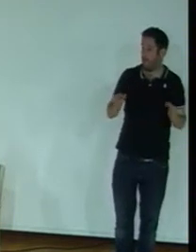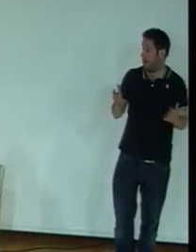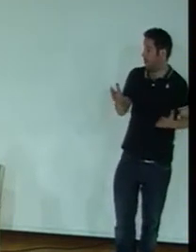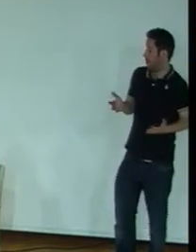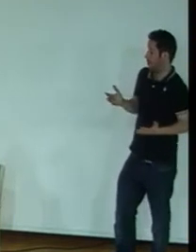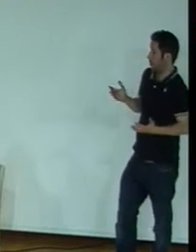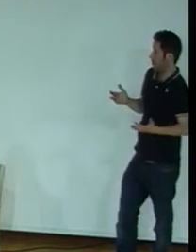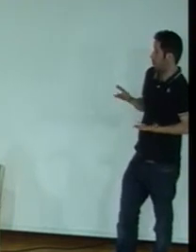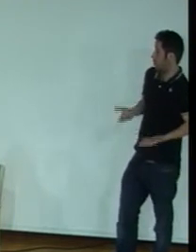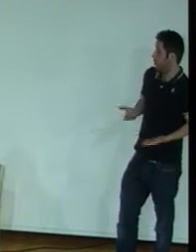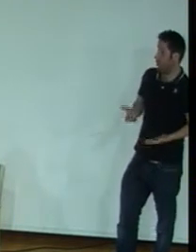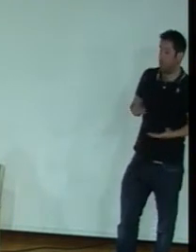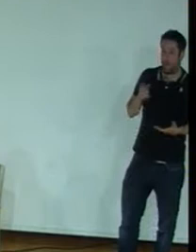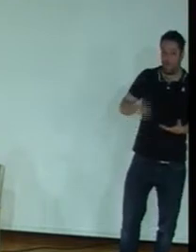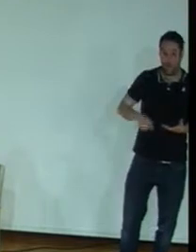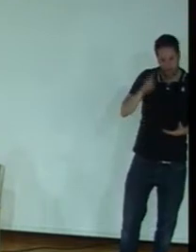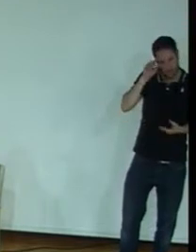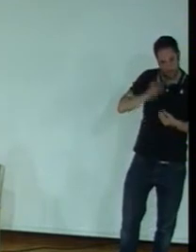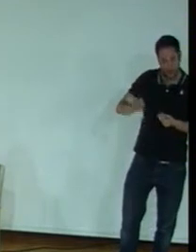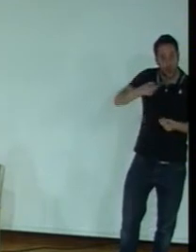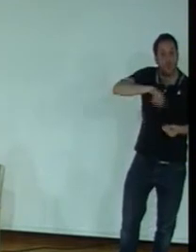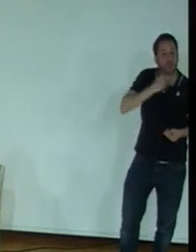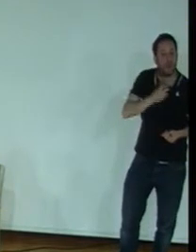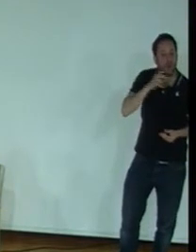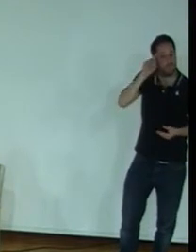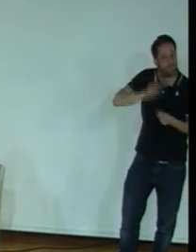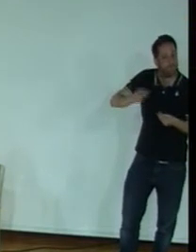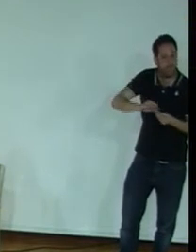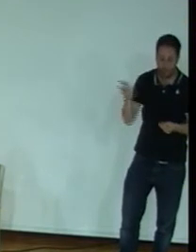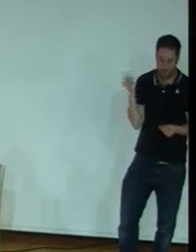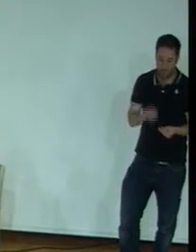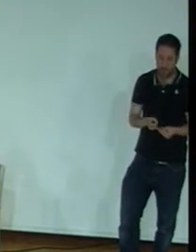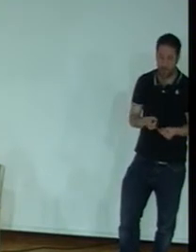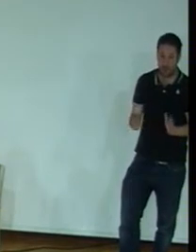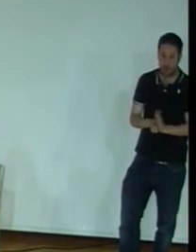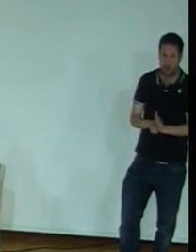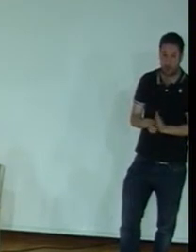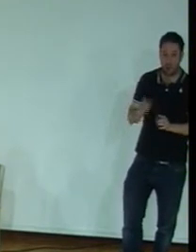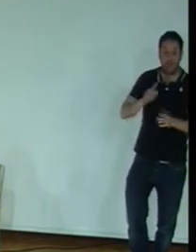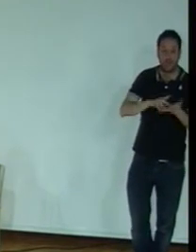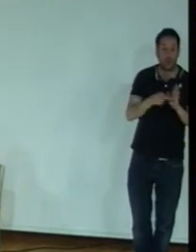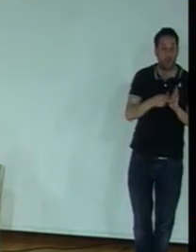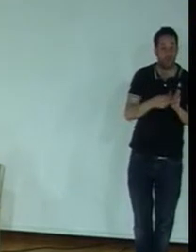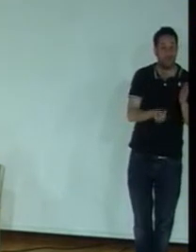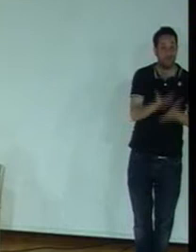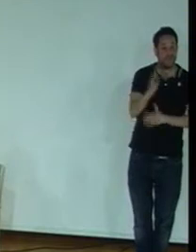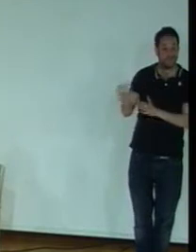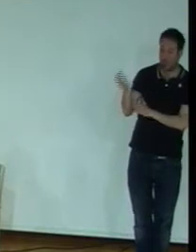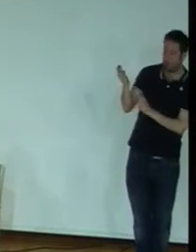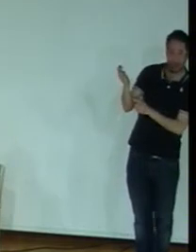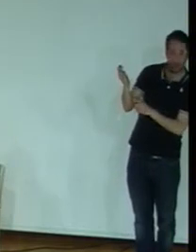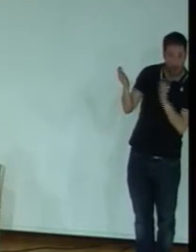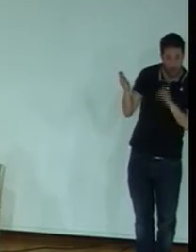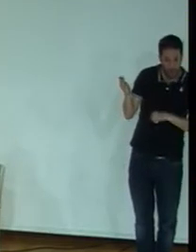aujourd'hui qu'on doit se poser en tant que citoyen, c'est à partir du moment où on va nous présenter une technologie, c'est quelle peut